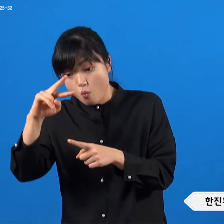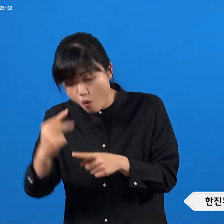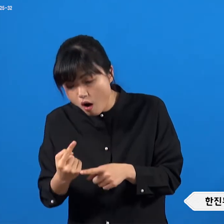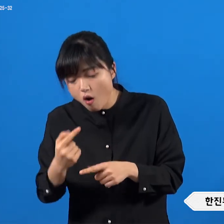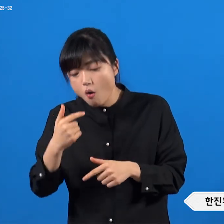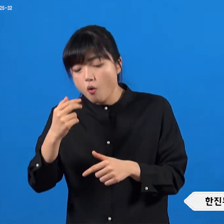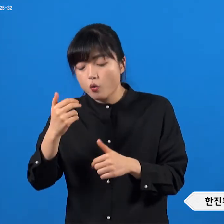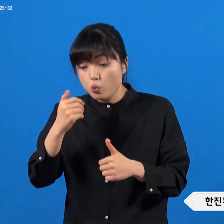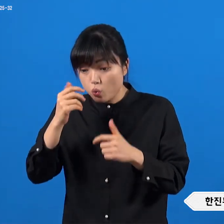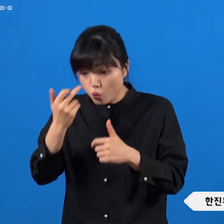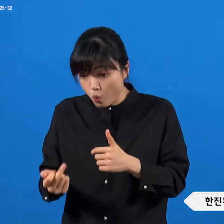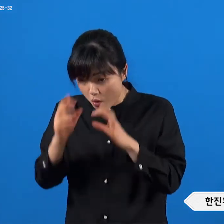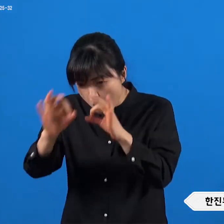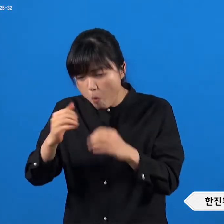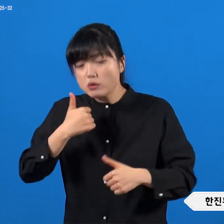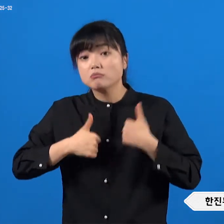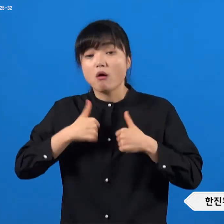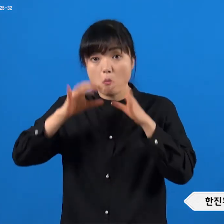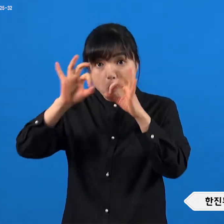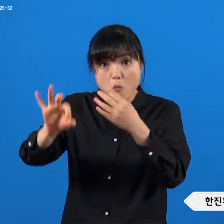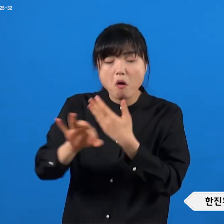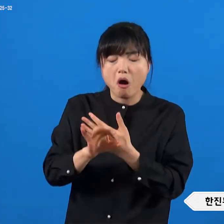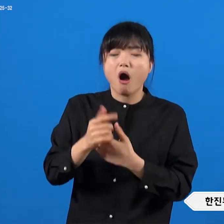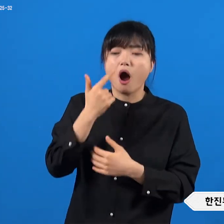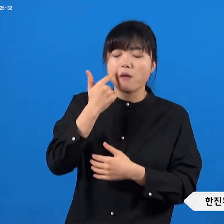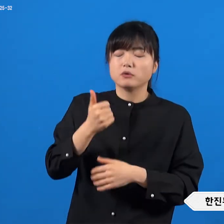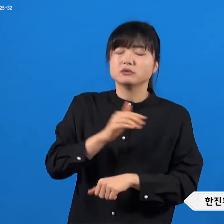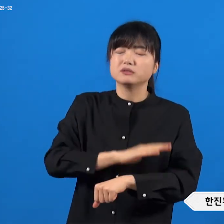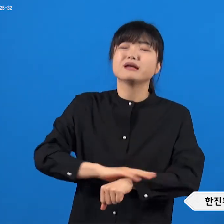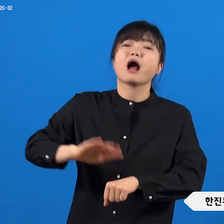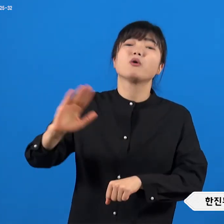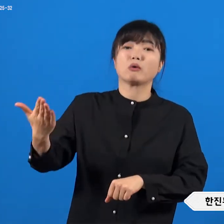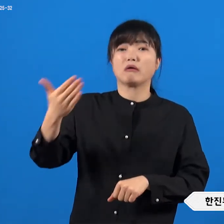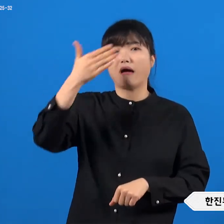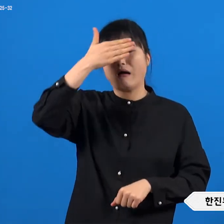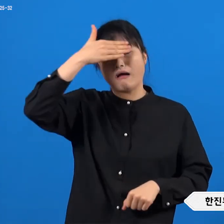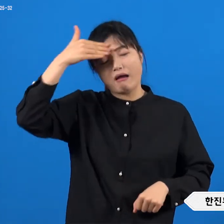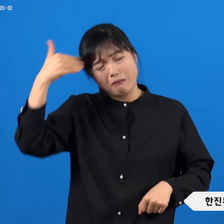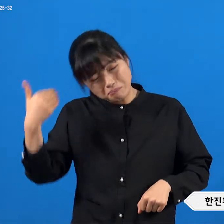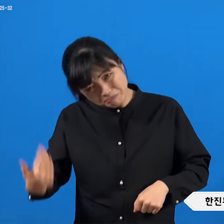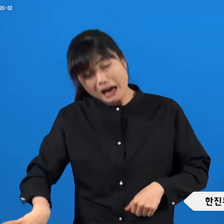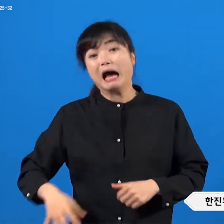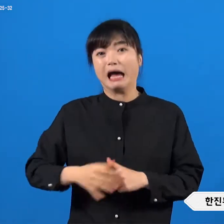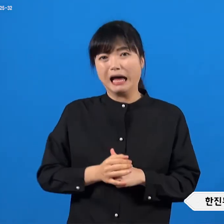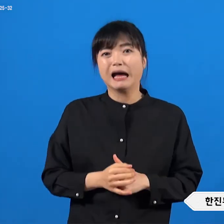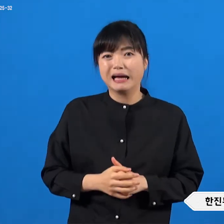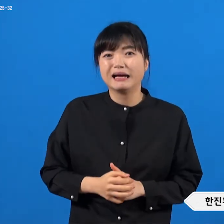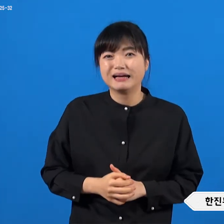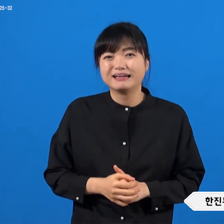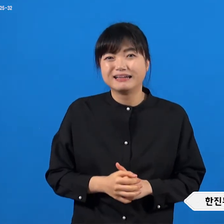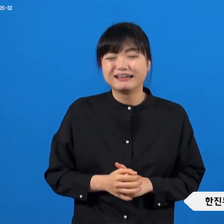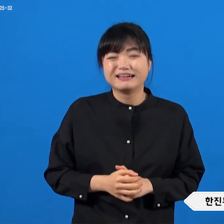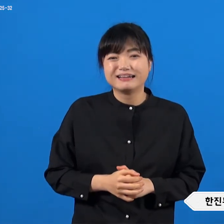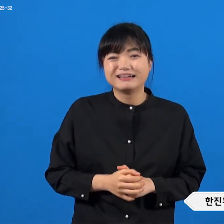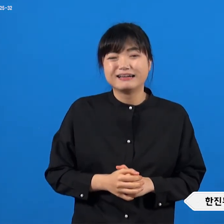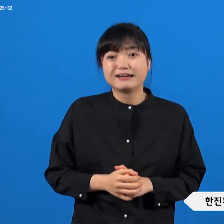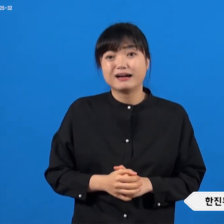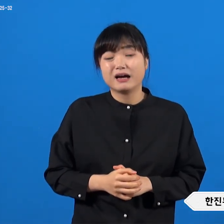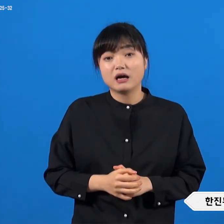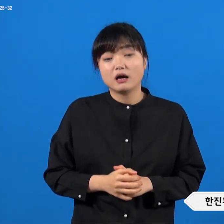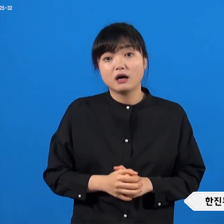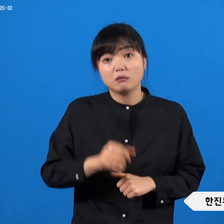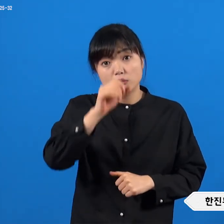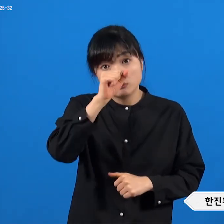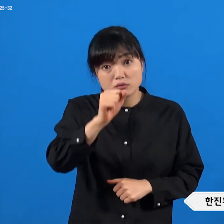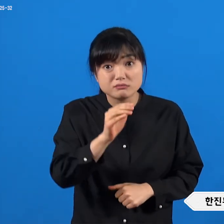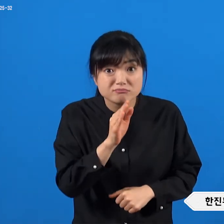마음이 조금이라도 있다면 아버지 정말 이제 한시름 놓게 되셔서 참 잘됐습니다, 그래야